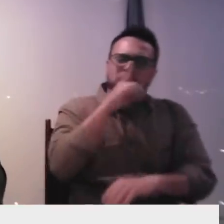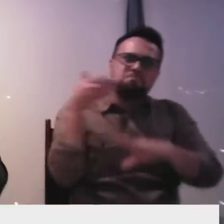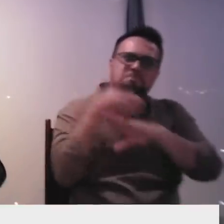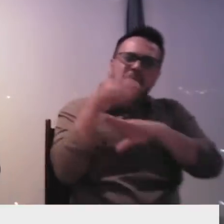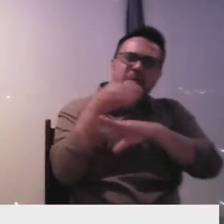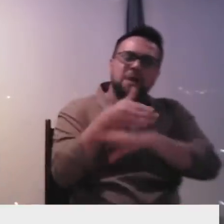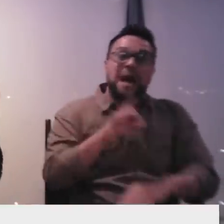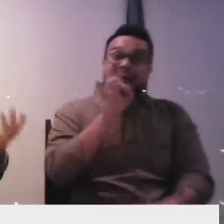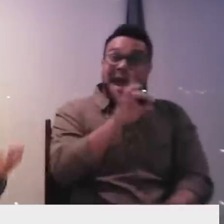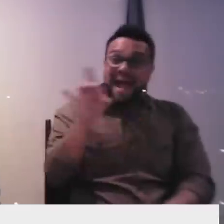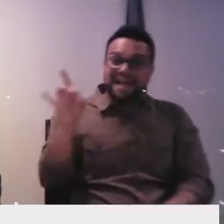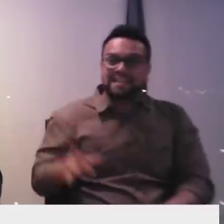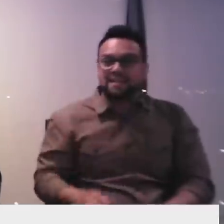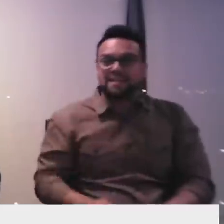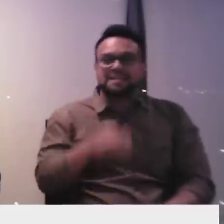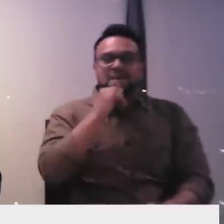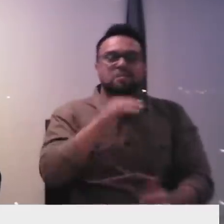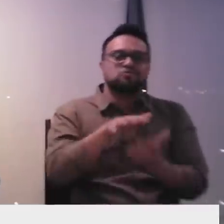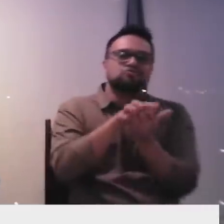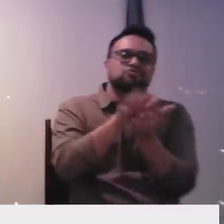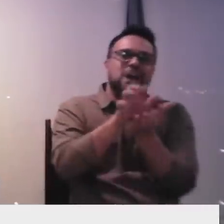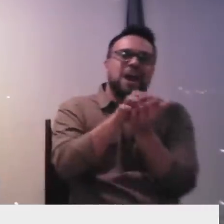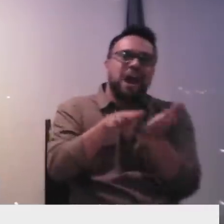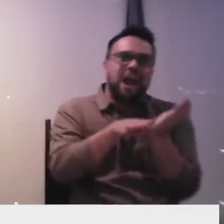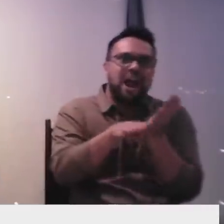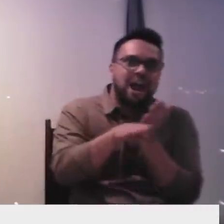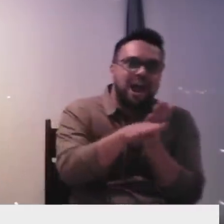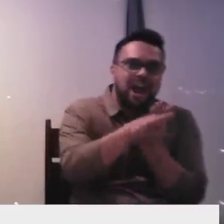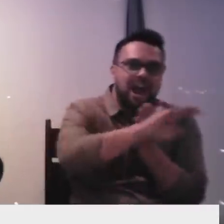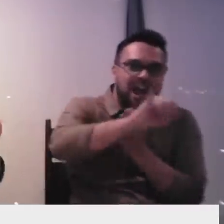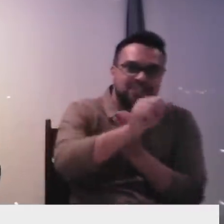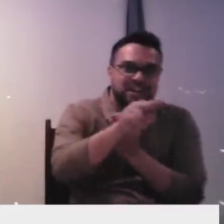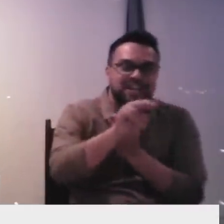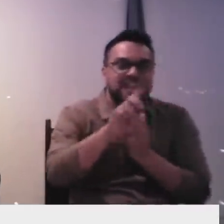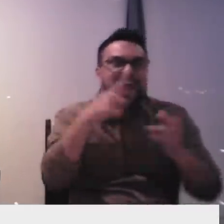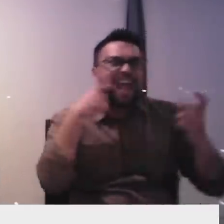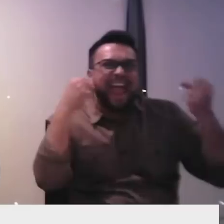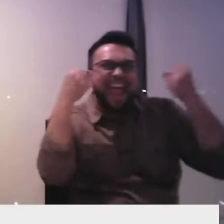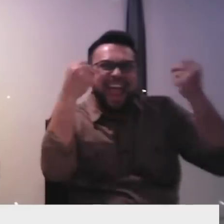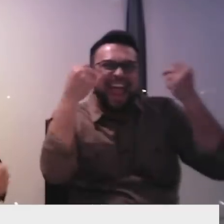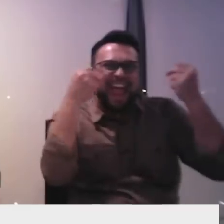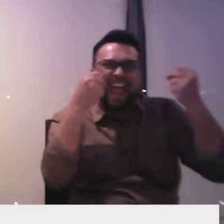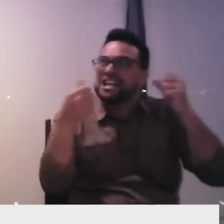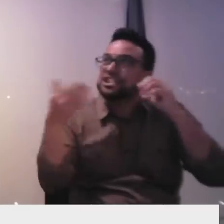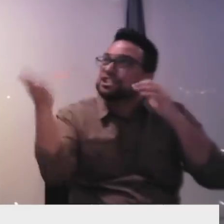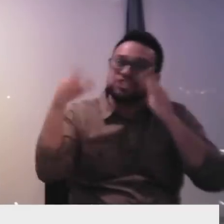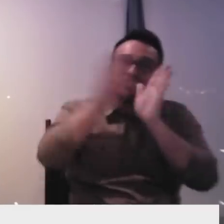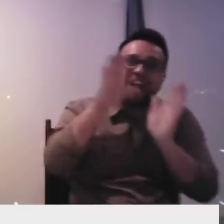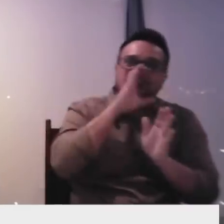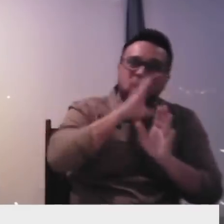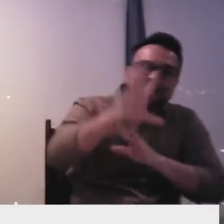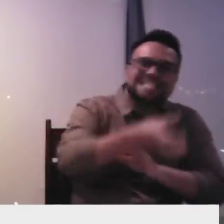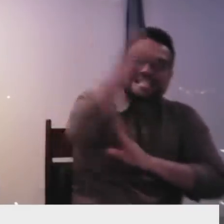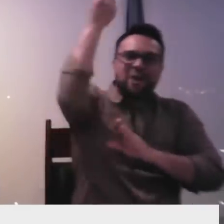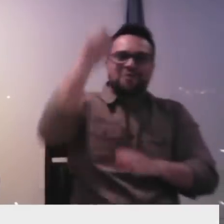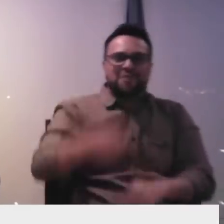sessão, quando o jacaré nadava em direção a Jane, a turma torcia para o Tarzan chegar a tempo.